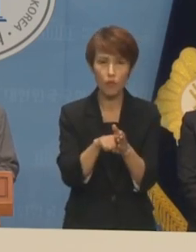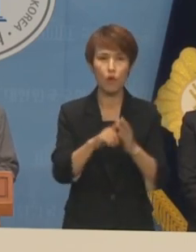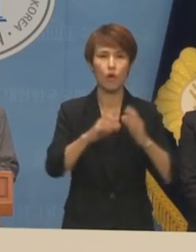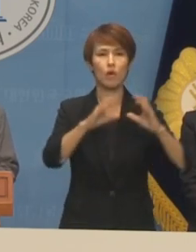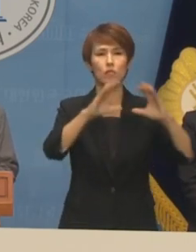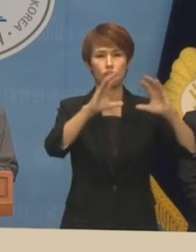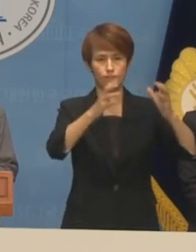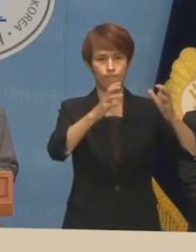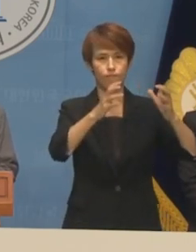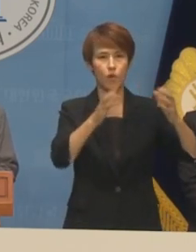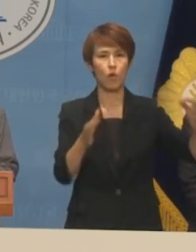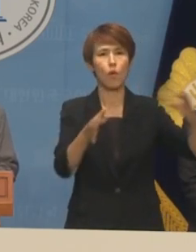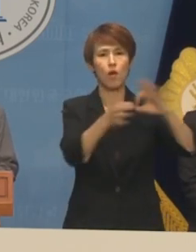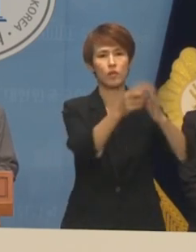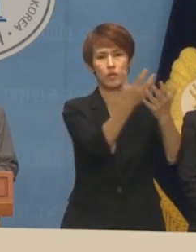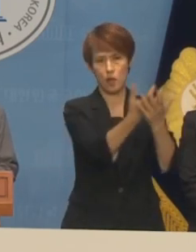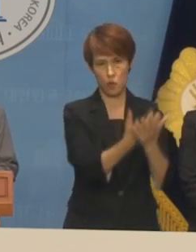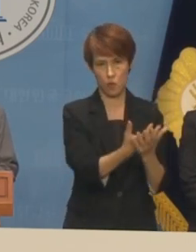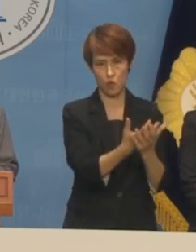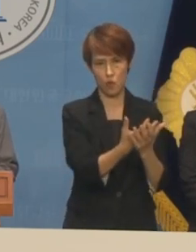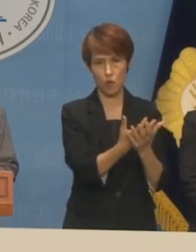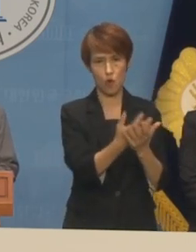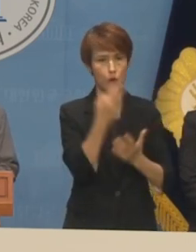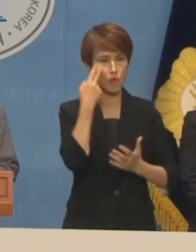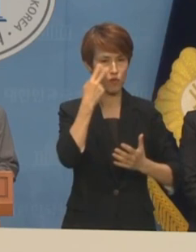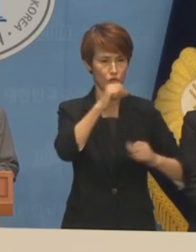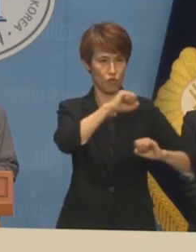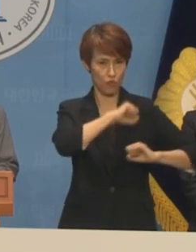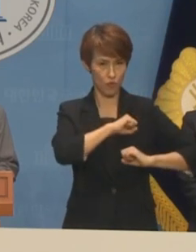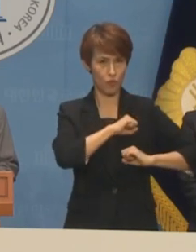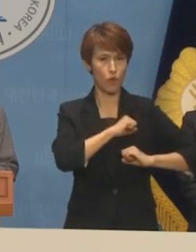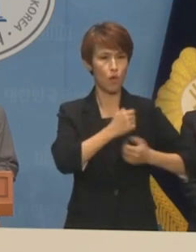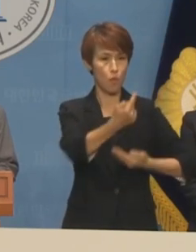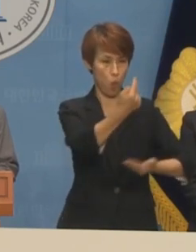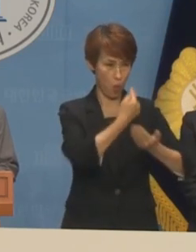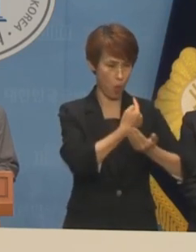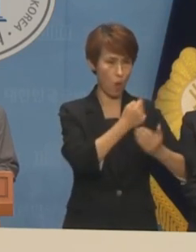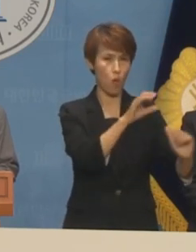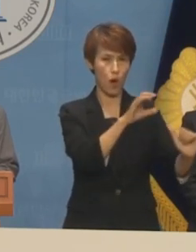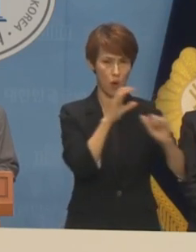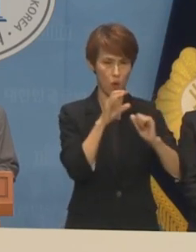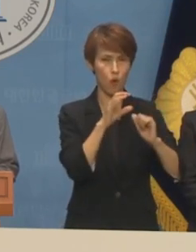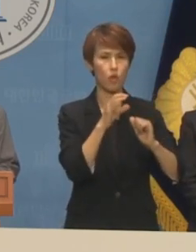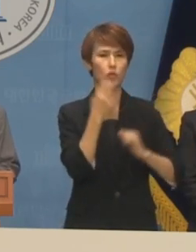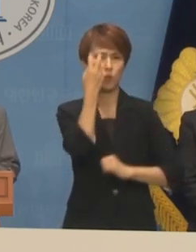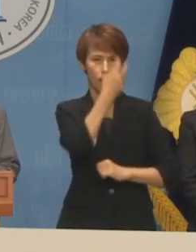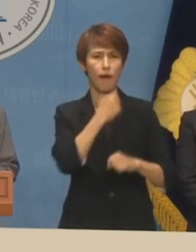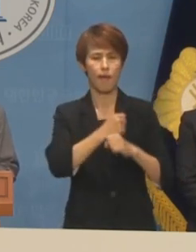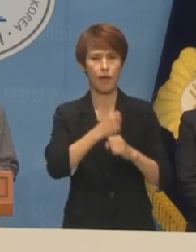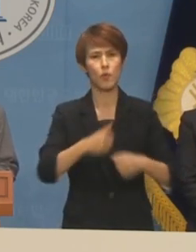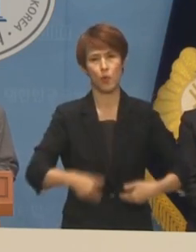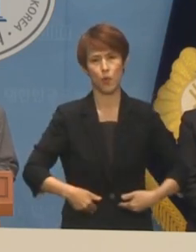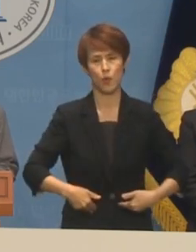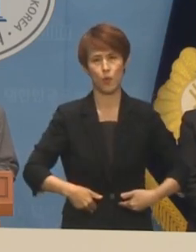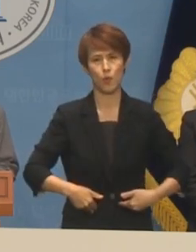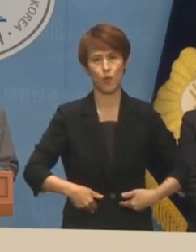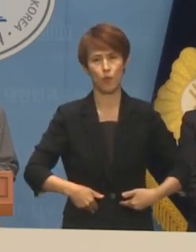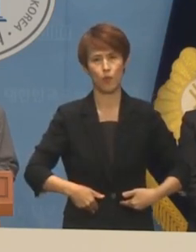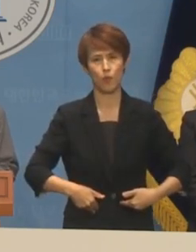국가 소관 자료 및 미 육군 보고서를 활용 직권조사 실시와